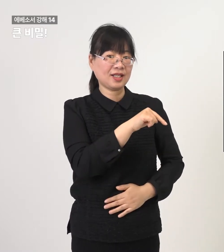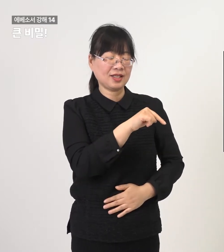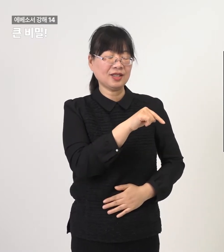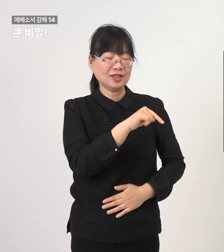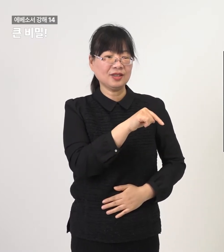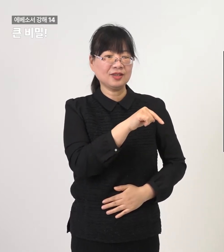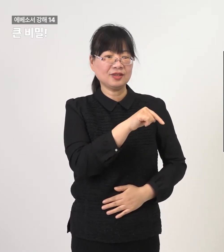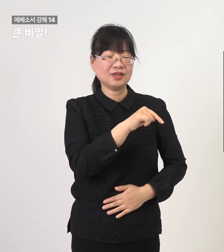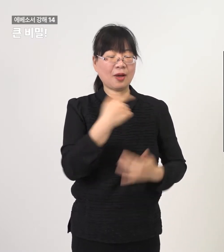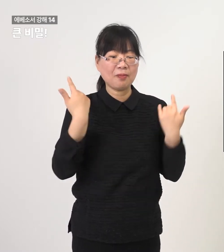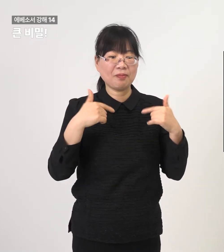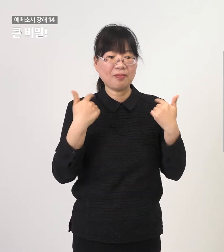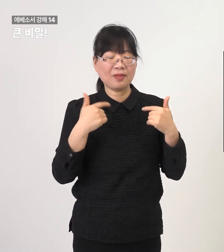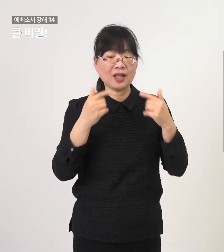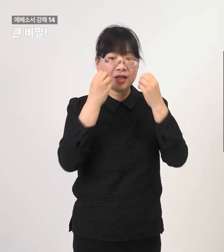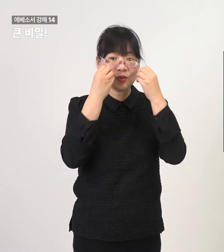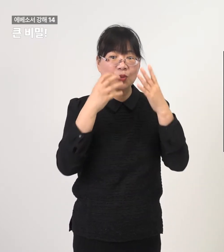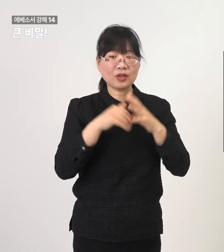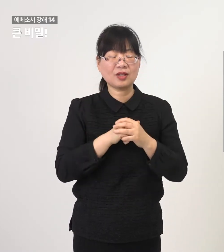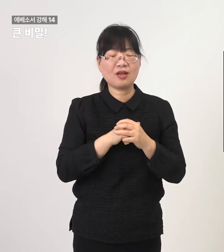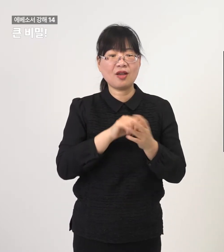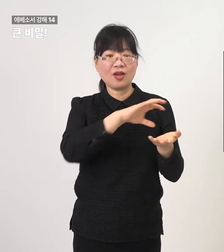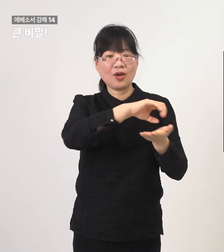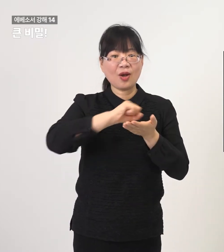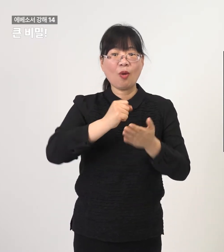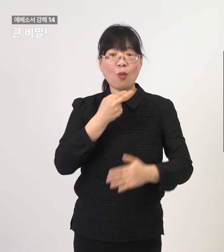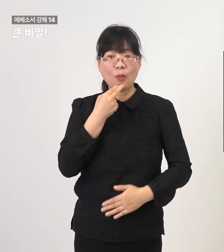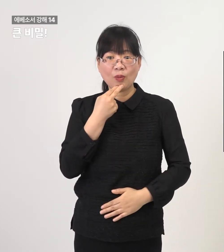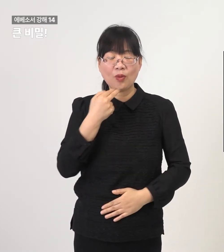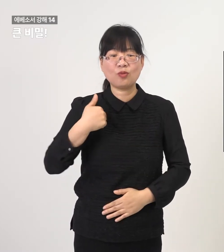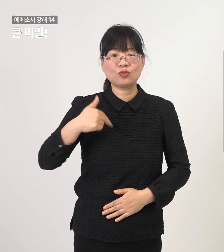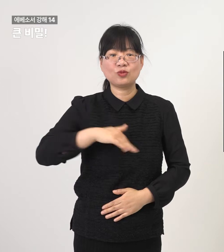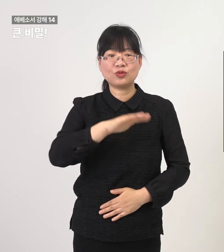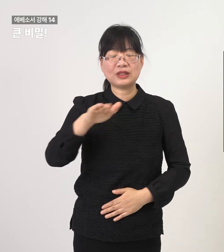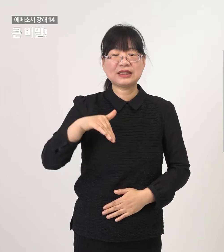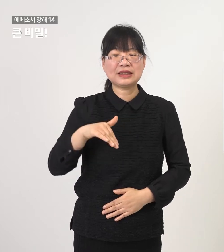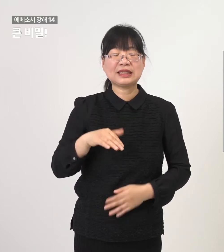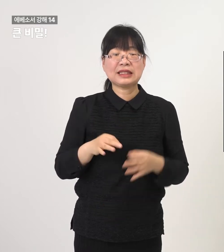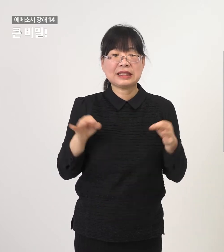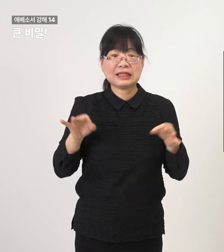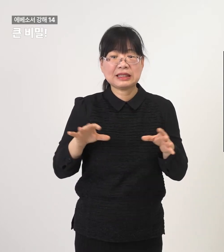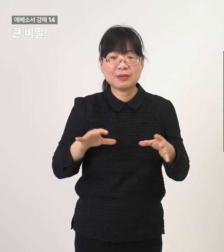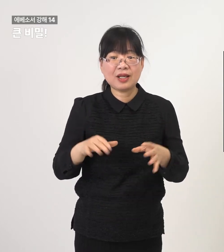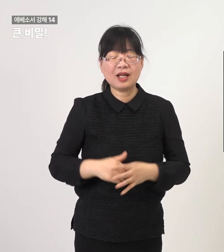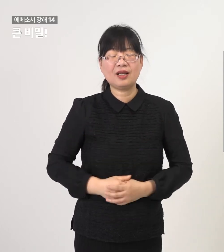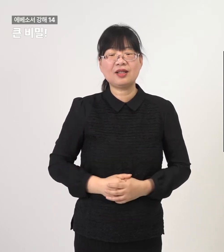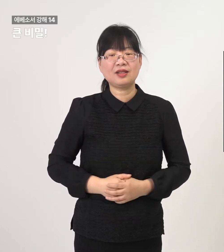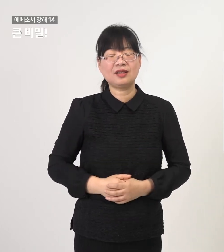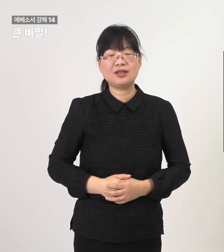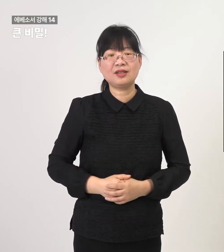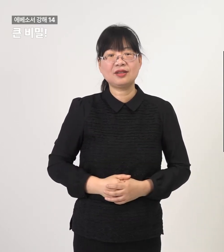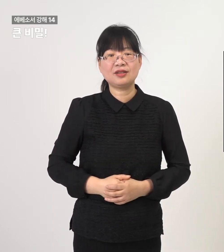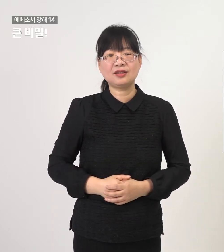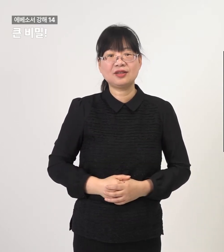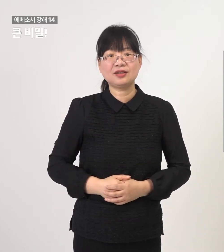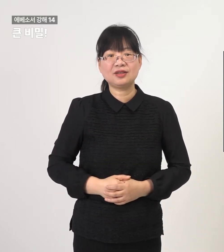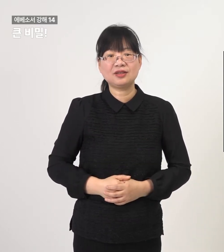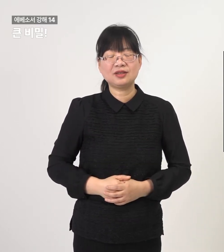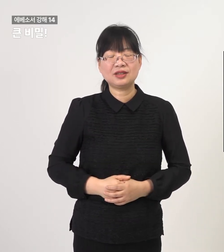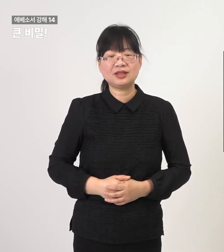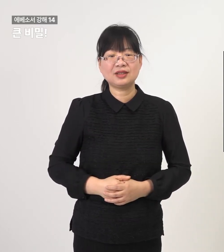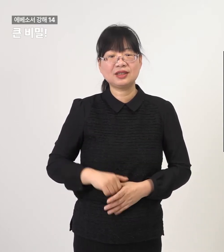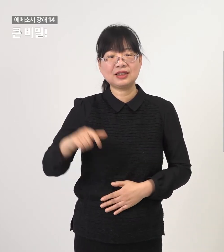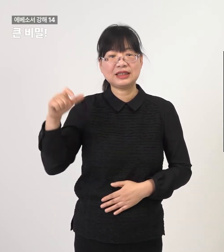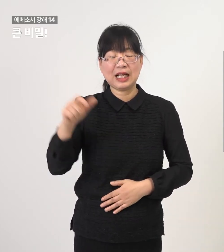심지를 매일 새롭게 돋우지 않으면 우리는 금방 그 거센